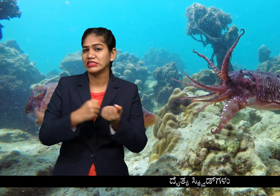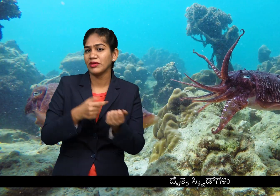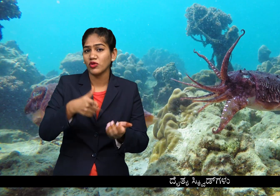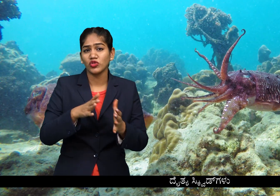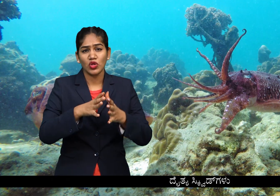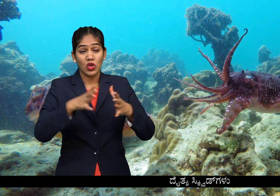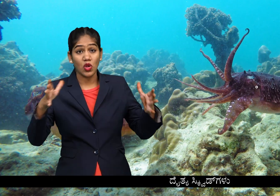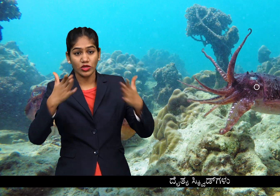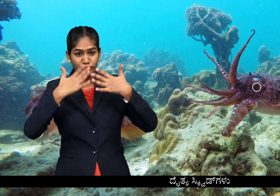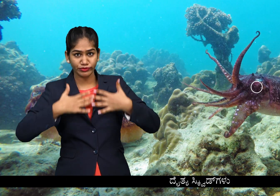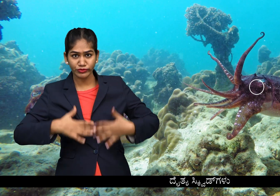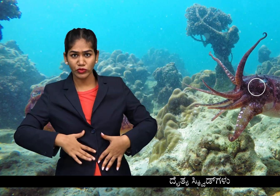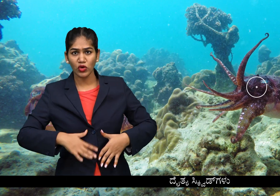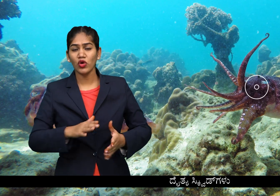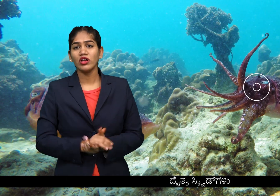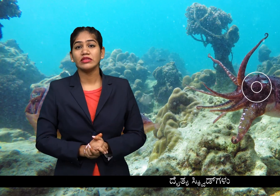ದೈತ್ಯ ಸ್ಕ್ವಿಡ್ಗಳು